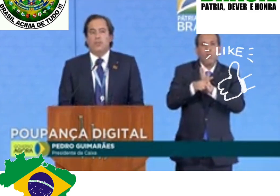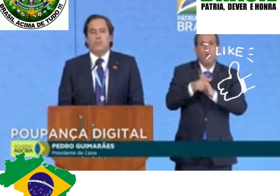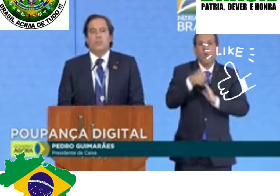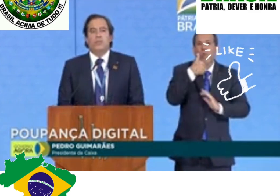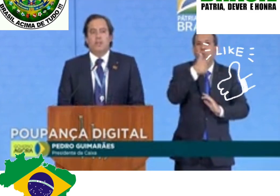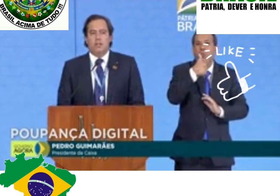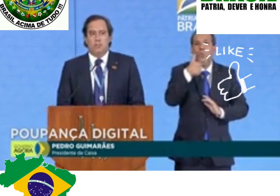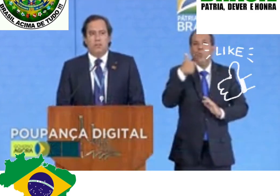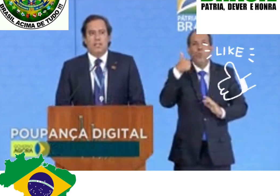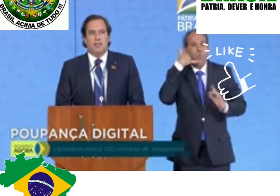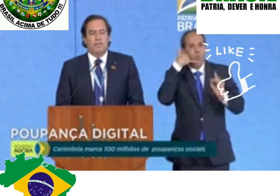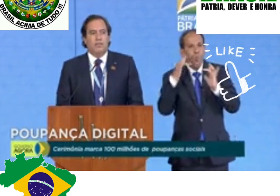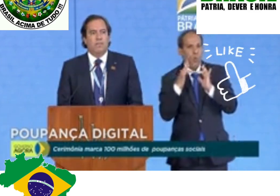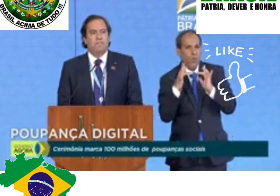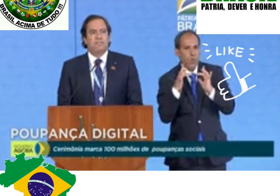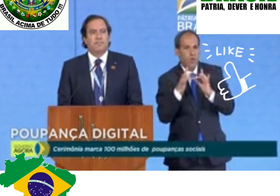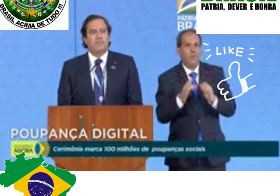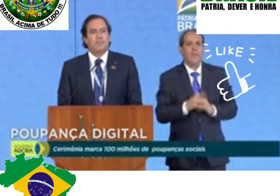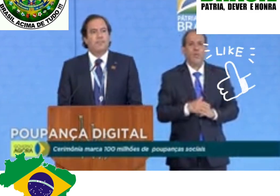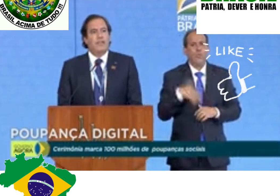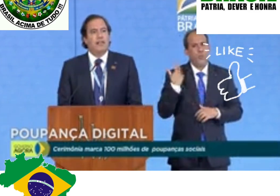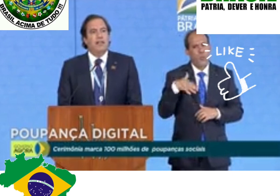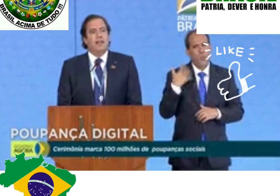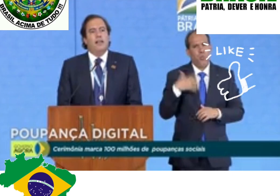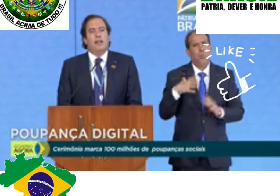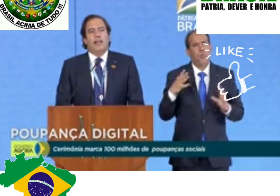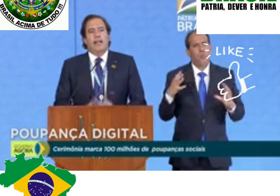novo, um esforço muito grande. Pode passar, por favor.